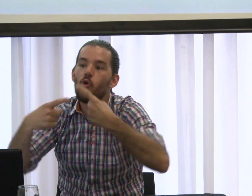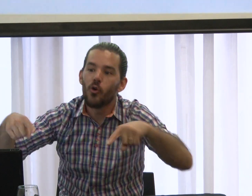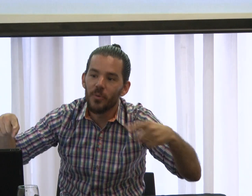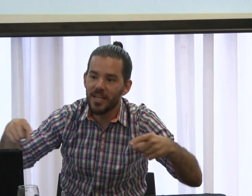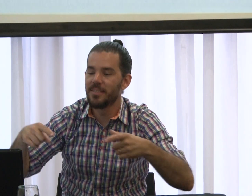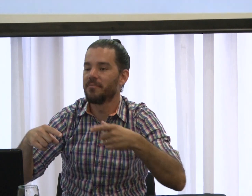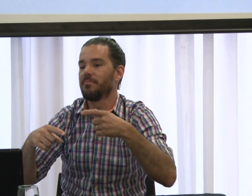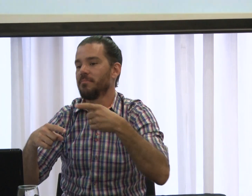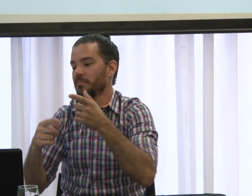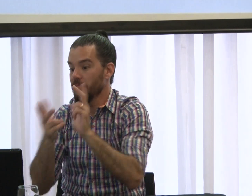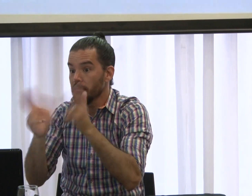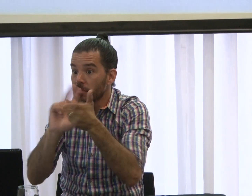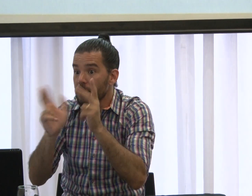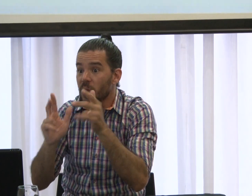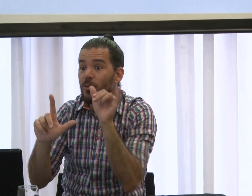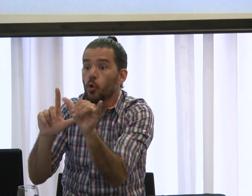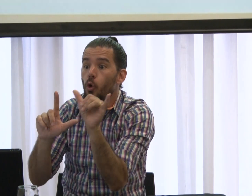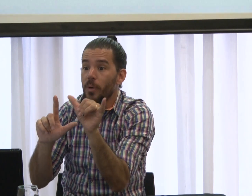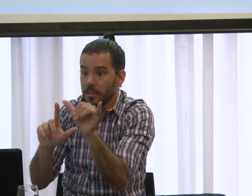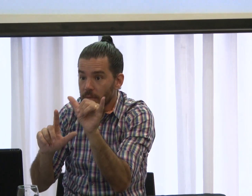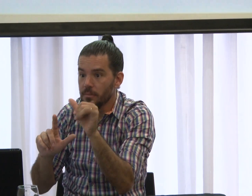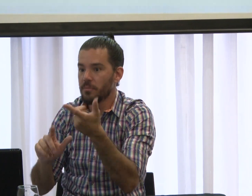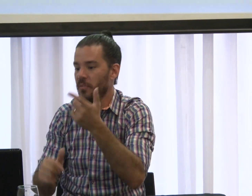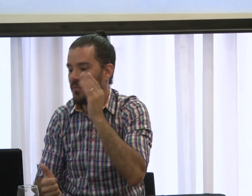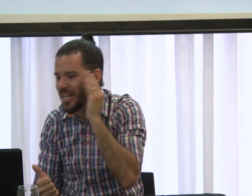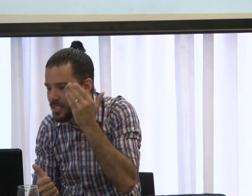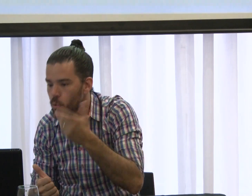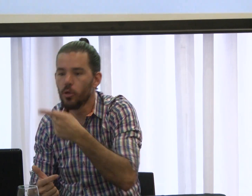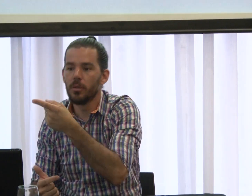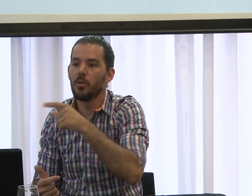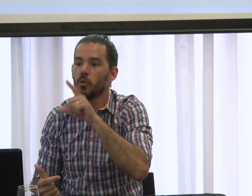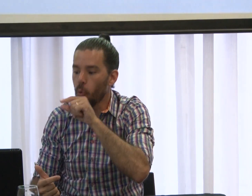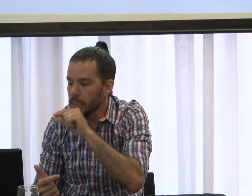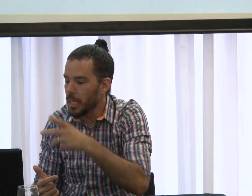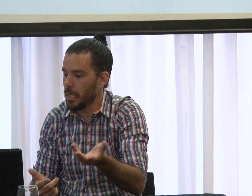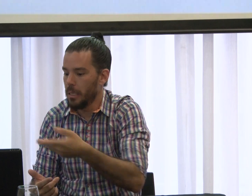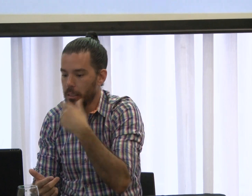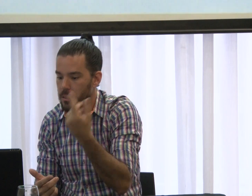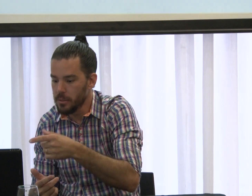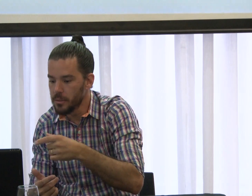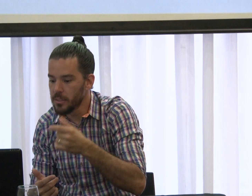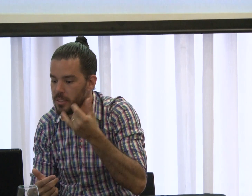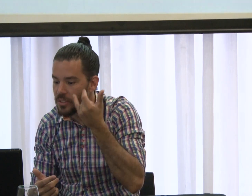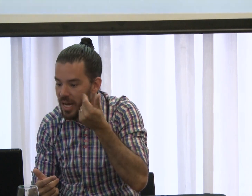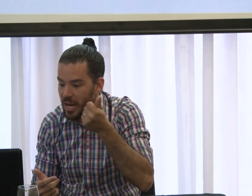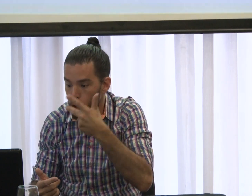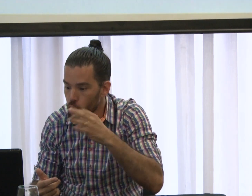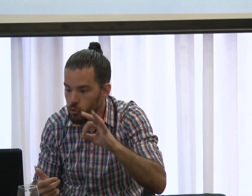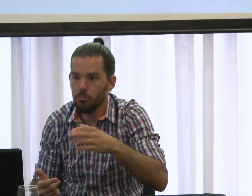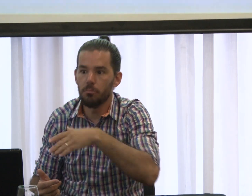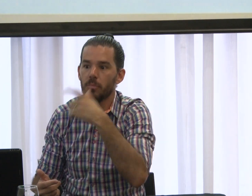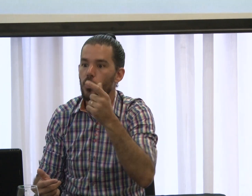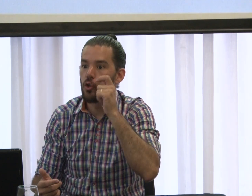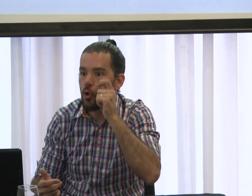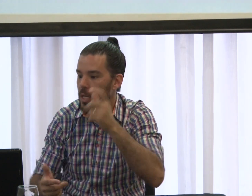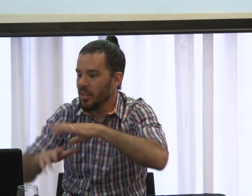ir sabiendo qué problemas hay y demás. Y solamente nos comunicamos por el YouTube, Facebook, Twitter, Yahoo,